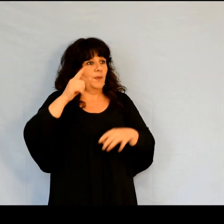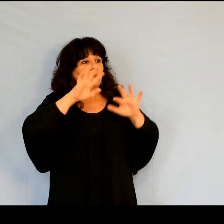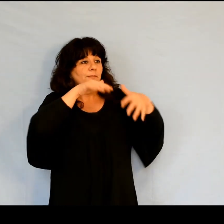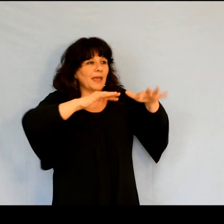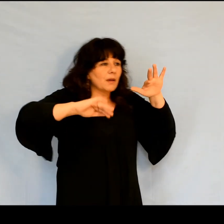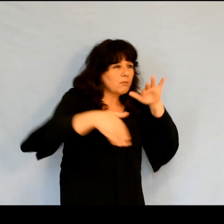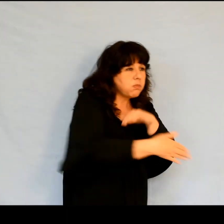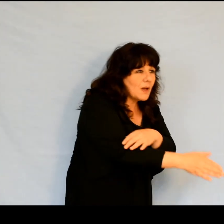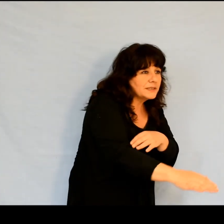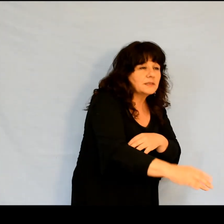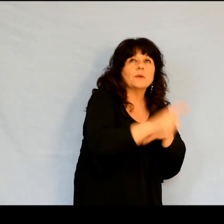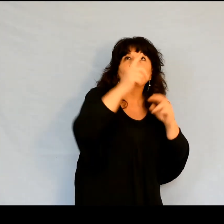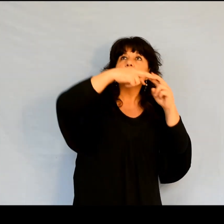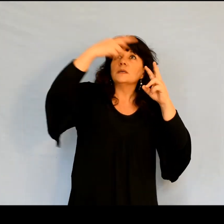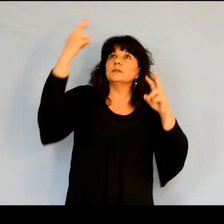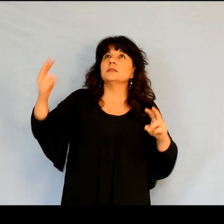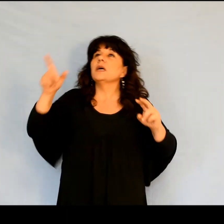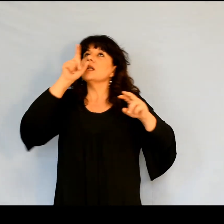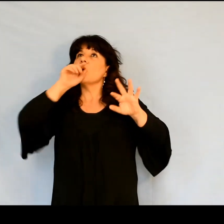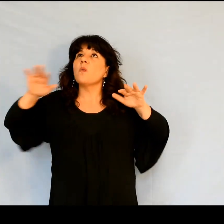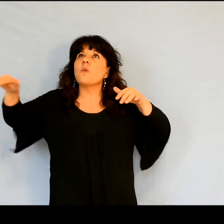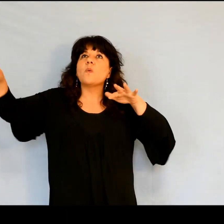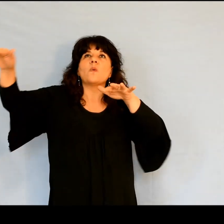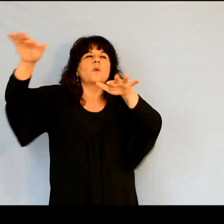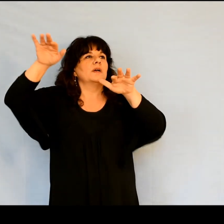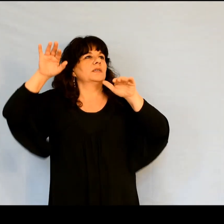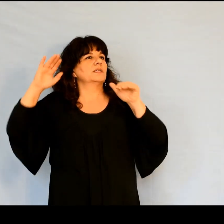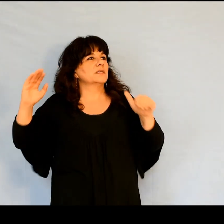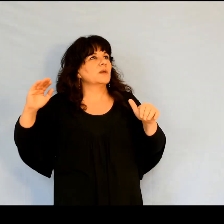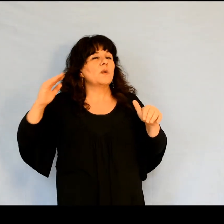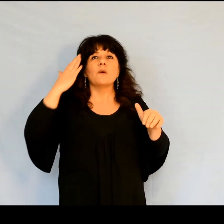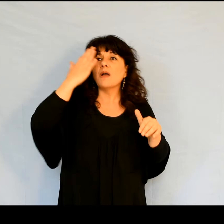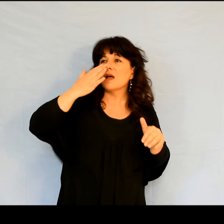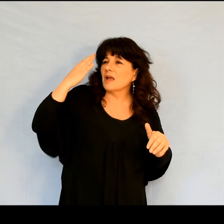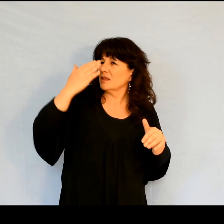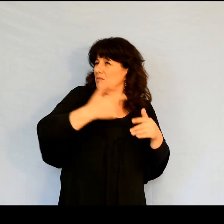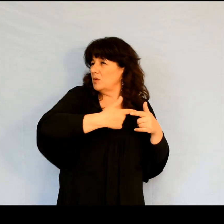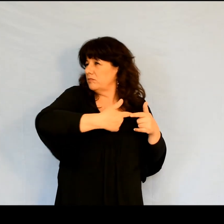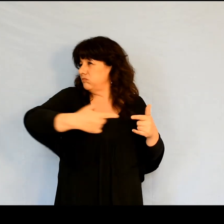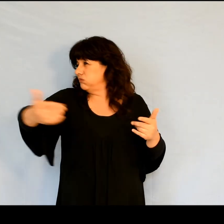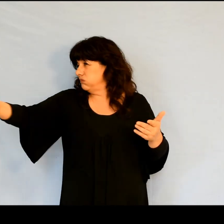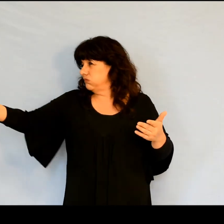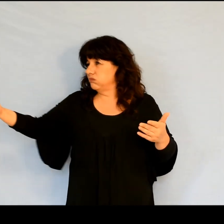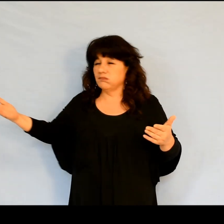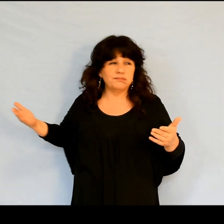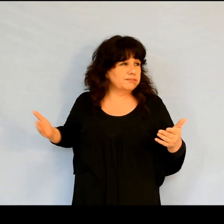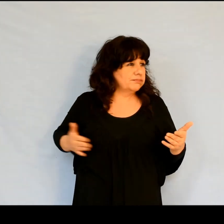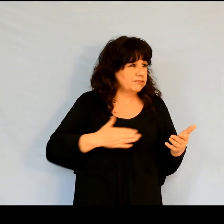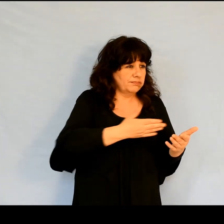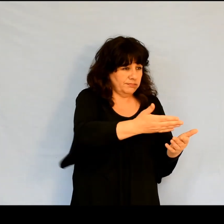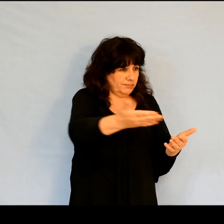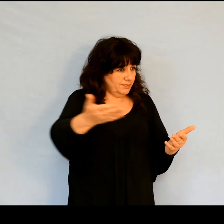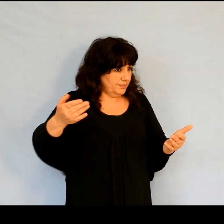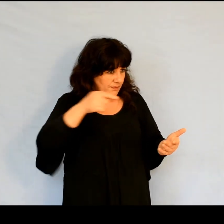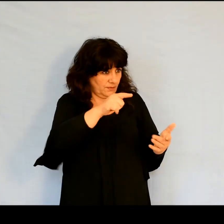des oiseaux du ciel et de tous les animaux qui vont et viennent sur la terre.